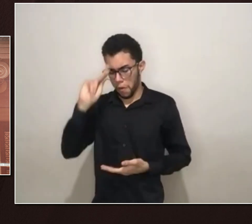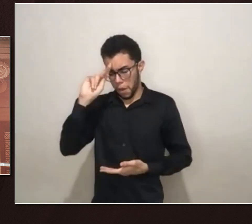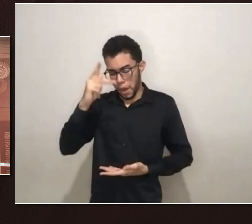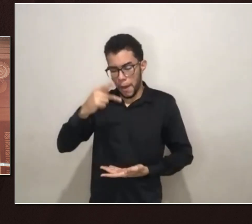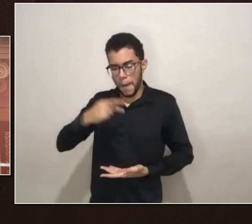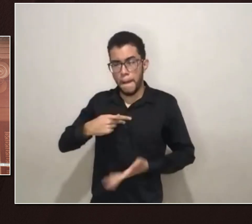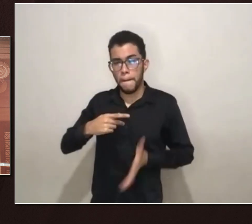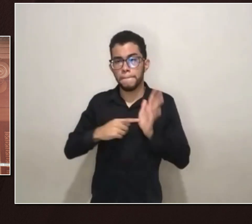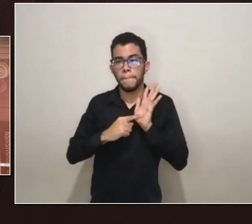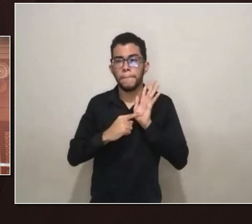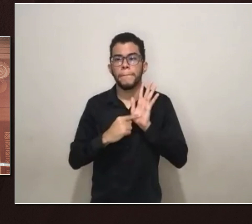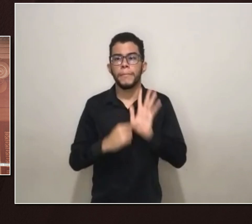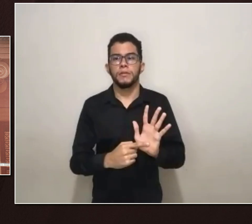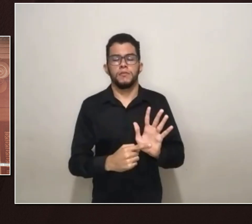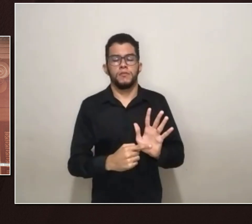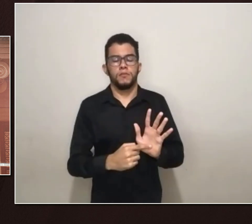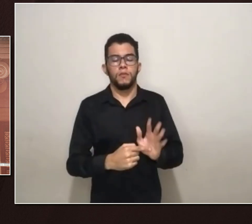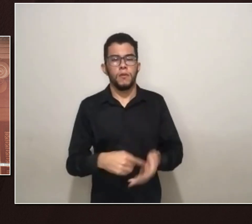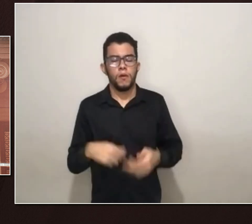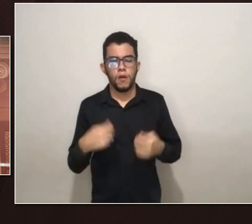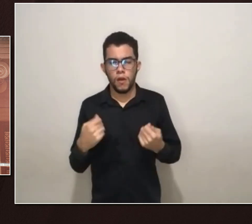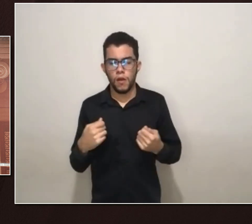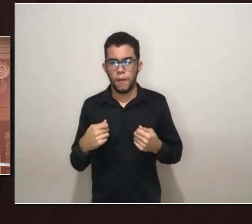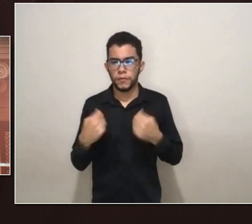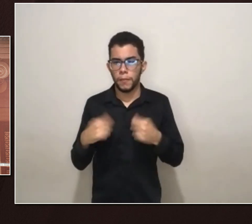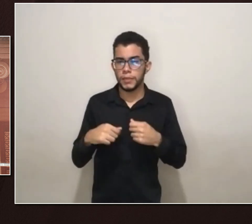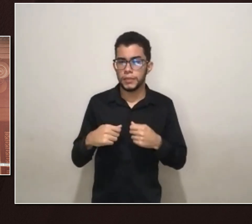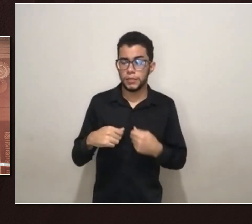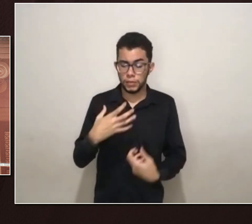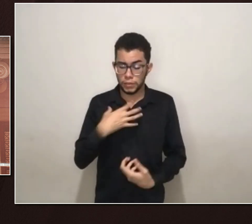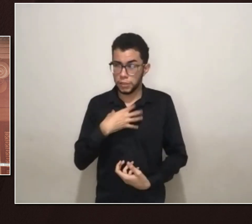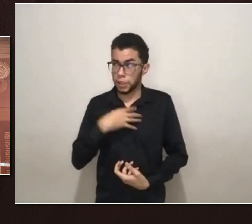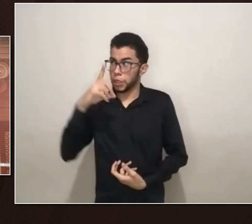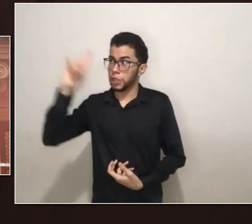para você. Não, é o Senhor, com amor,